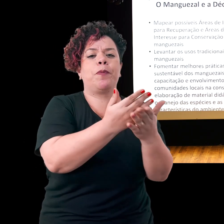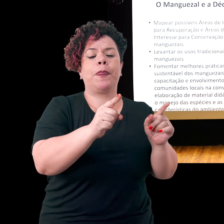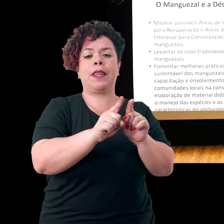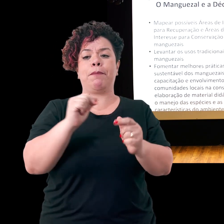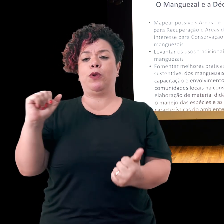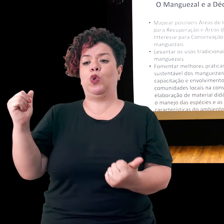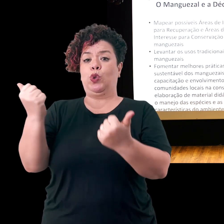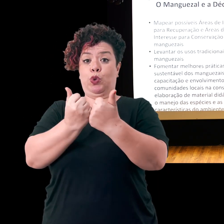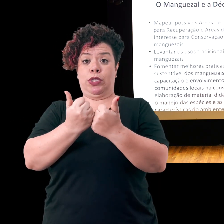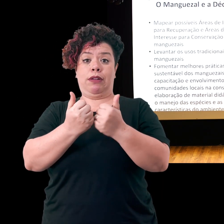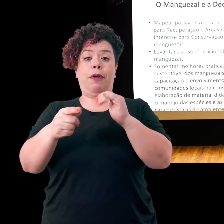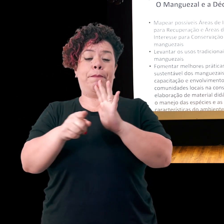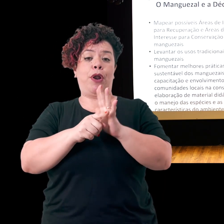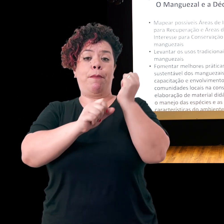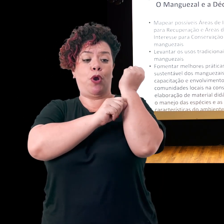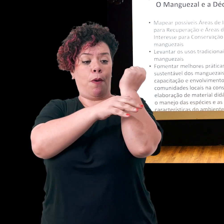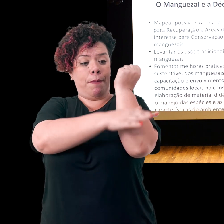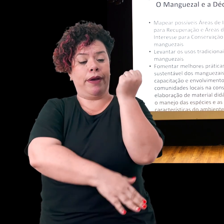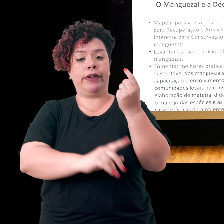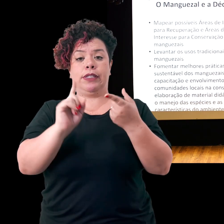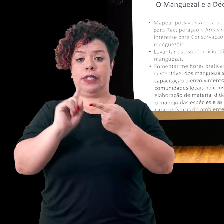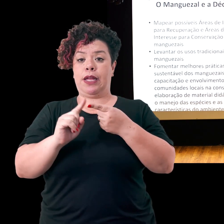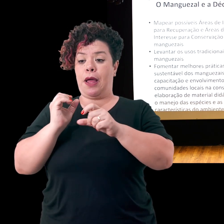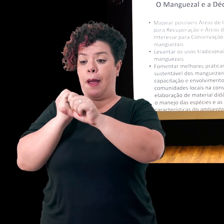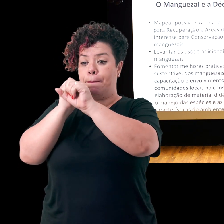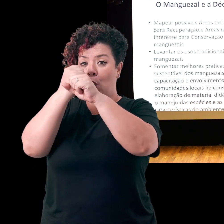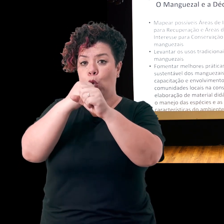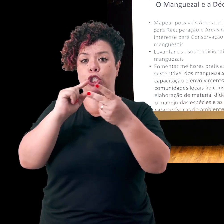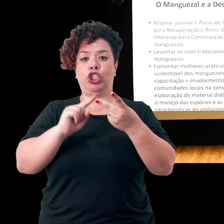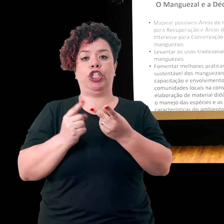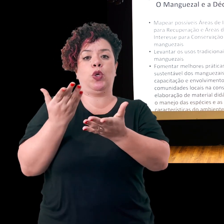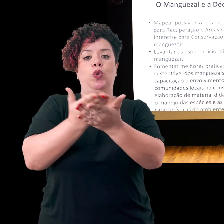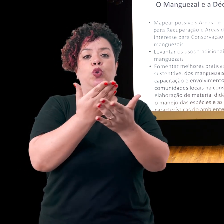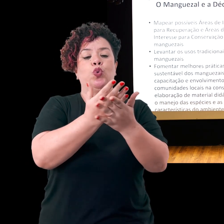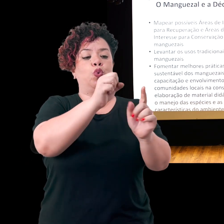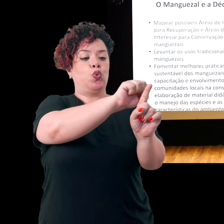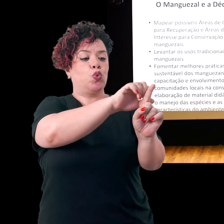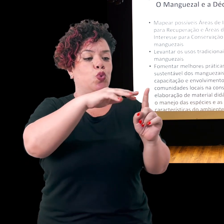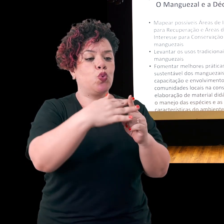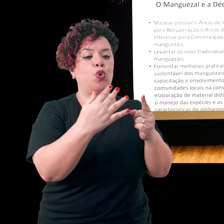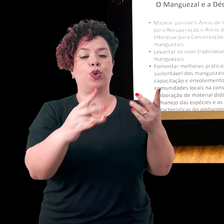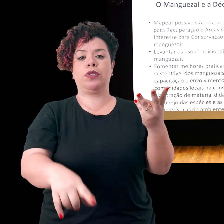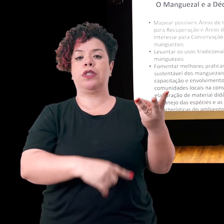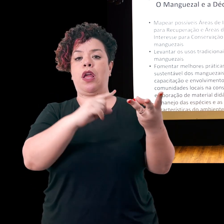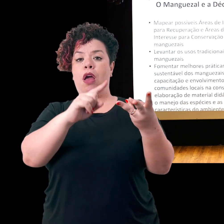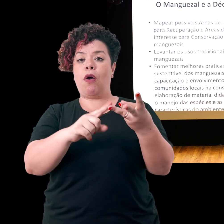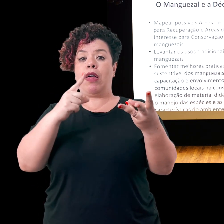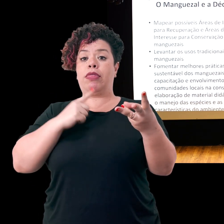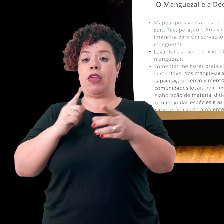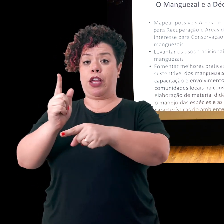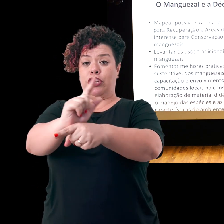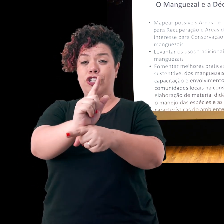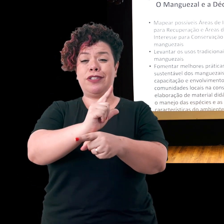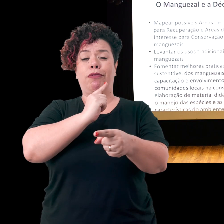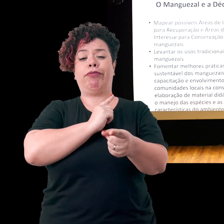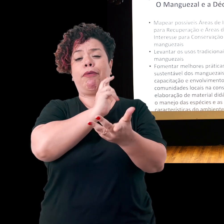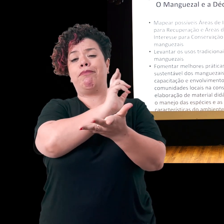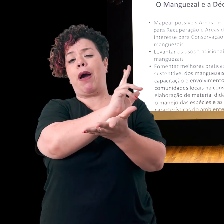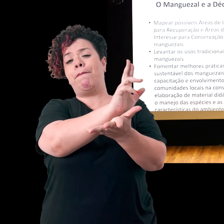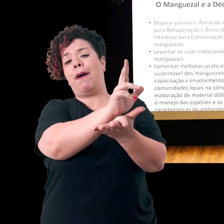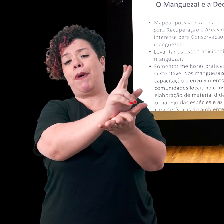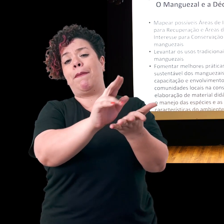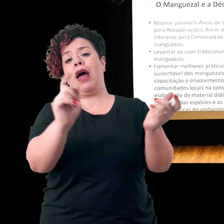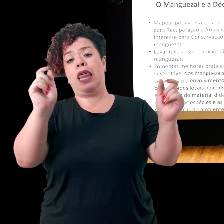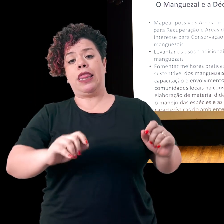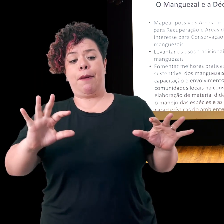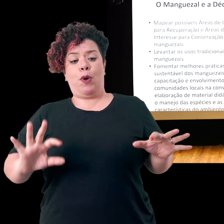dos manguezais. E aí a gente tem a biologia, a gente tem a sociologia, a gente tem a gestão, a gente tem uma série de abordagens que